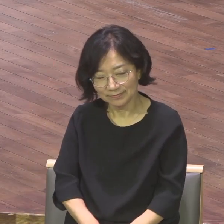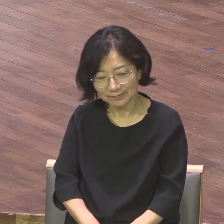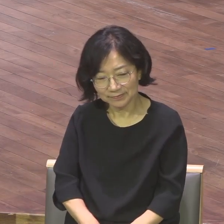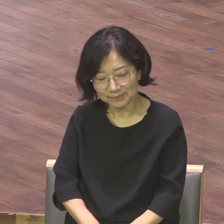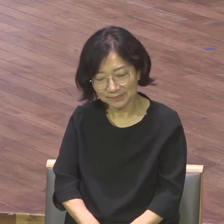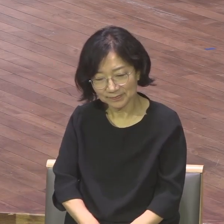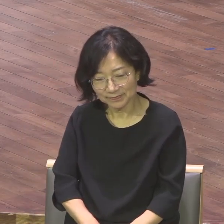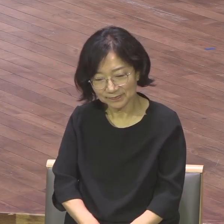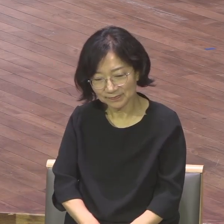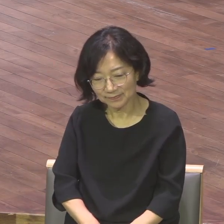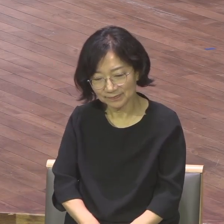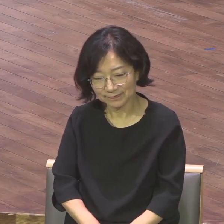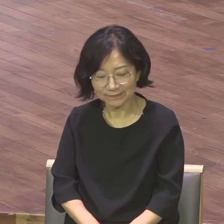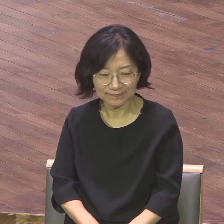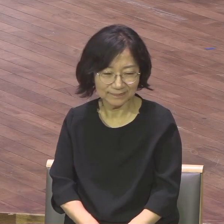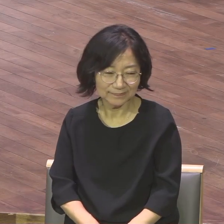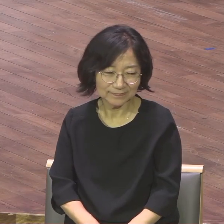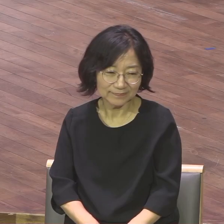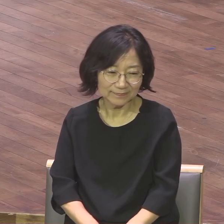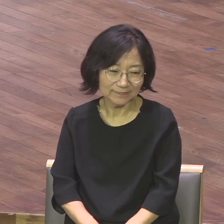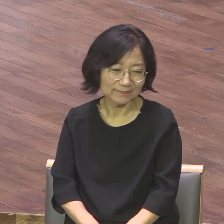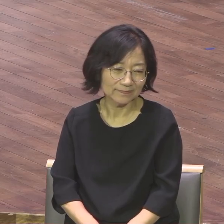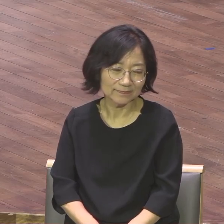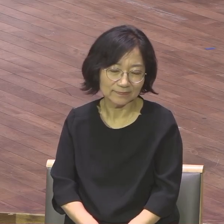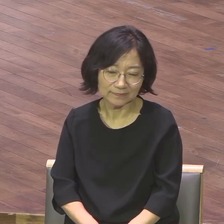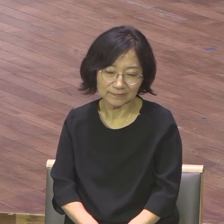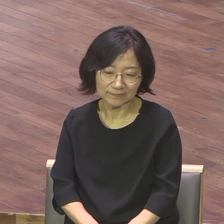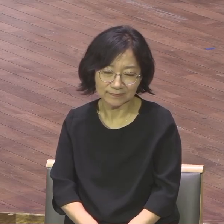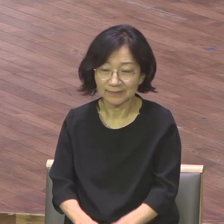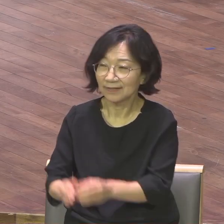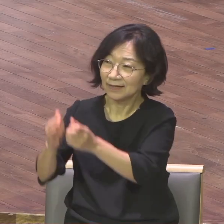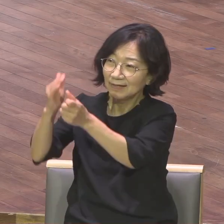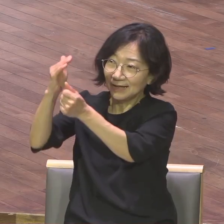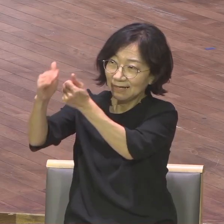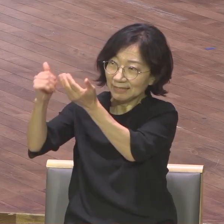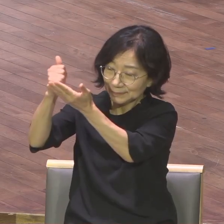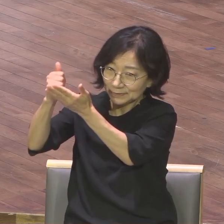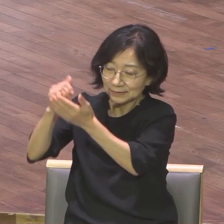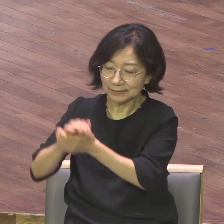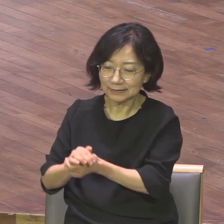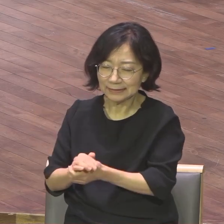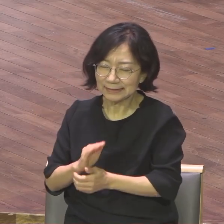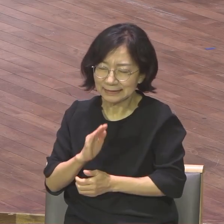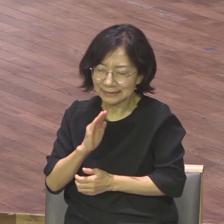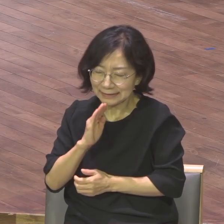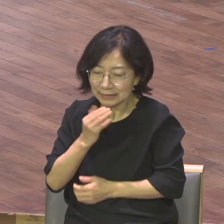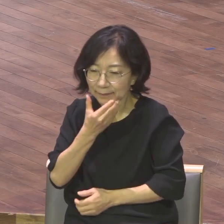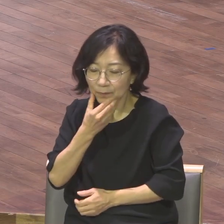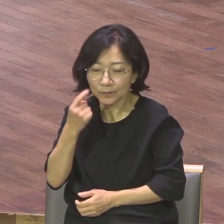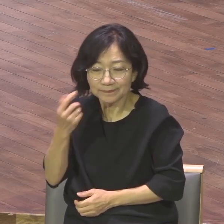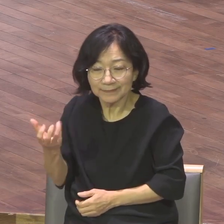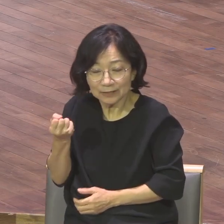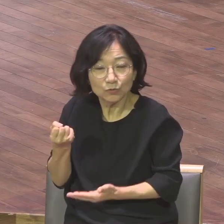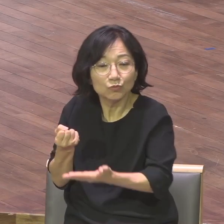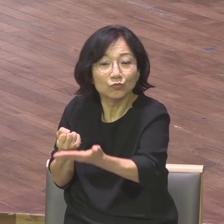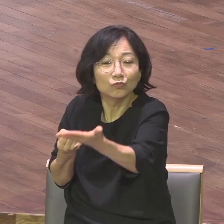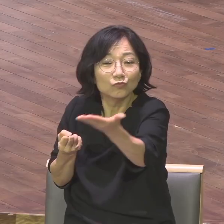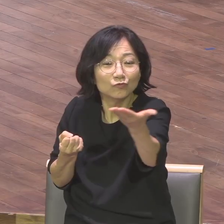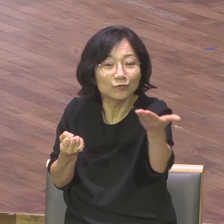하나님께서는 지금 이 시대에 예수 그리스도의 참 복음을 가진 우리에게 사명을